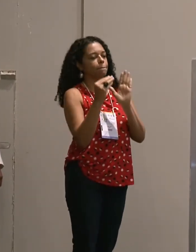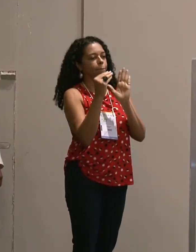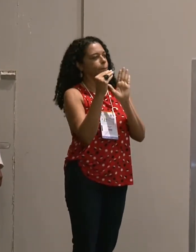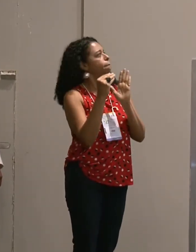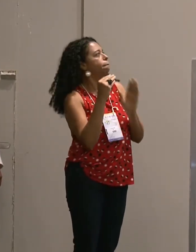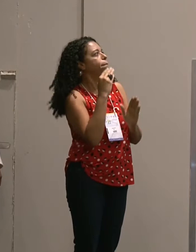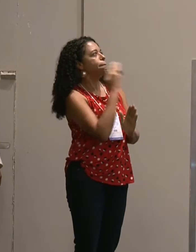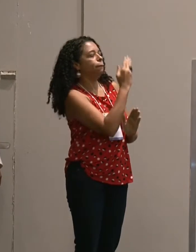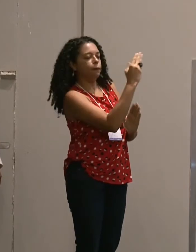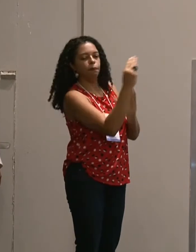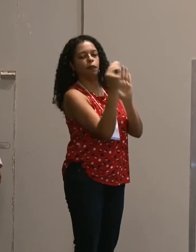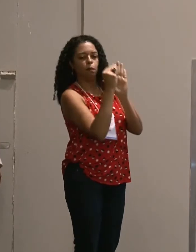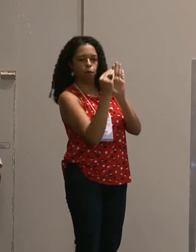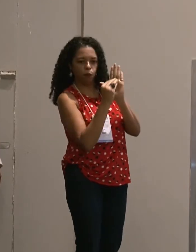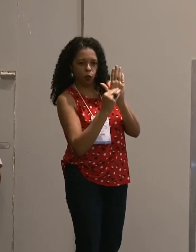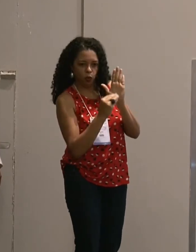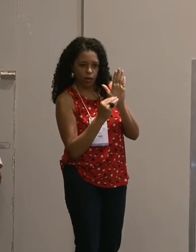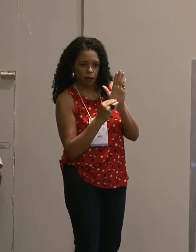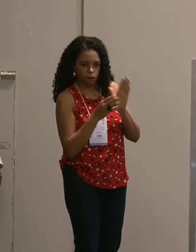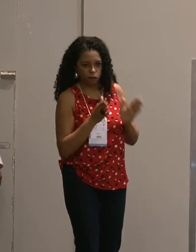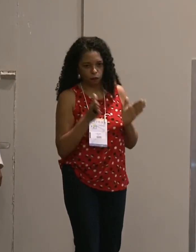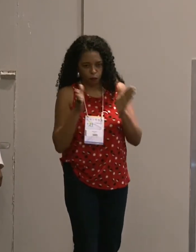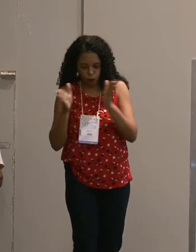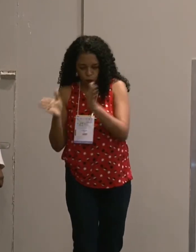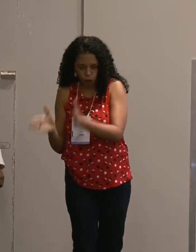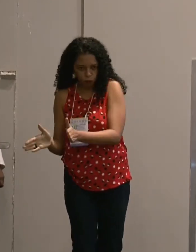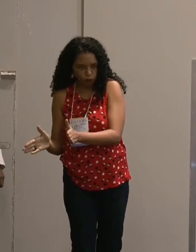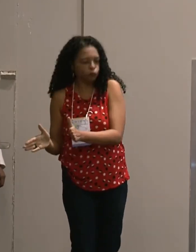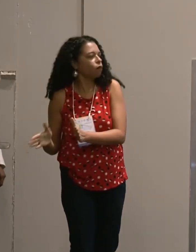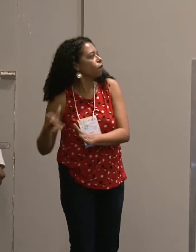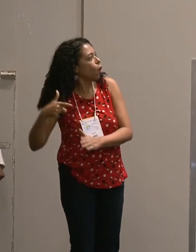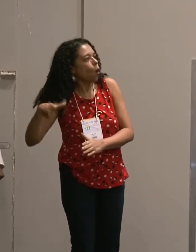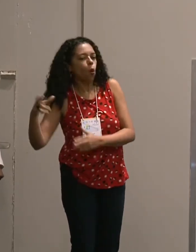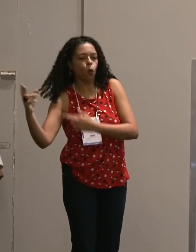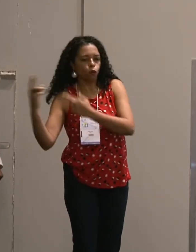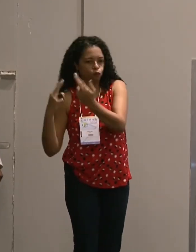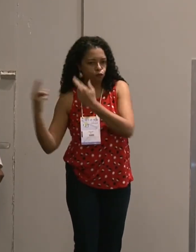essa pesquisa ela também bibliográfica ela também tem mostrado